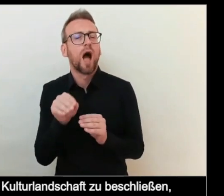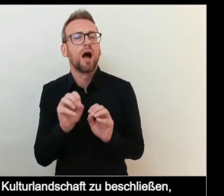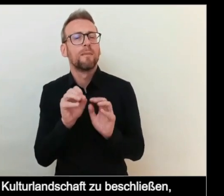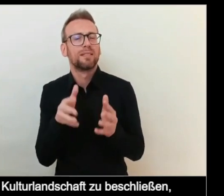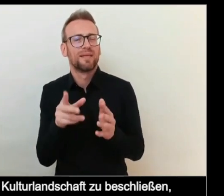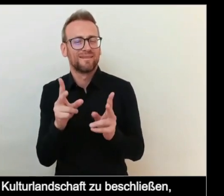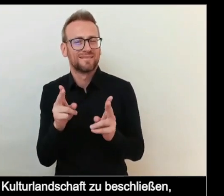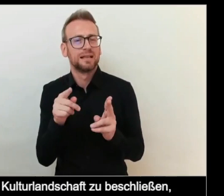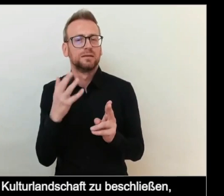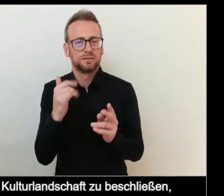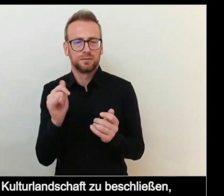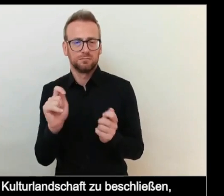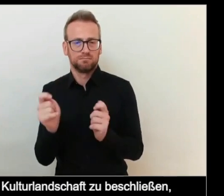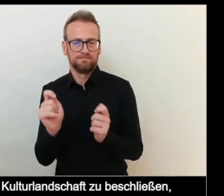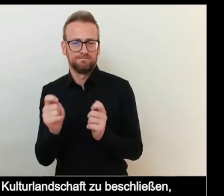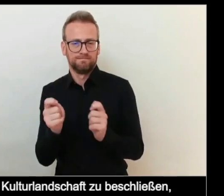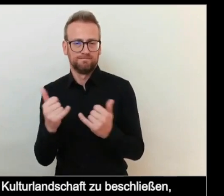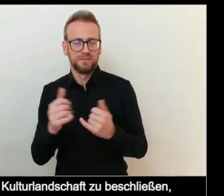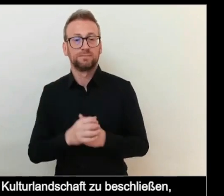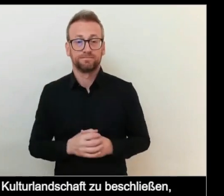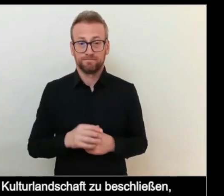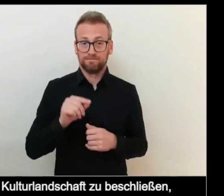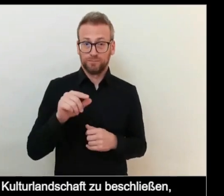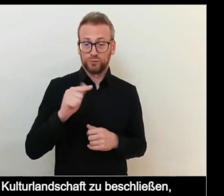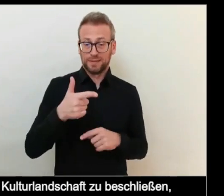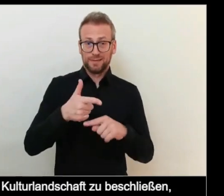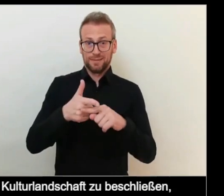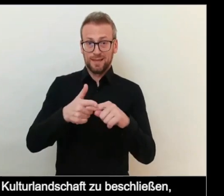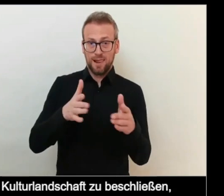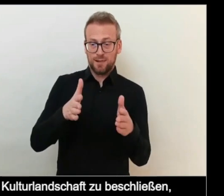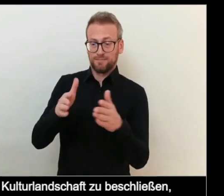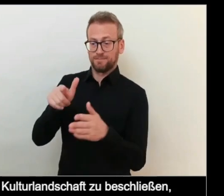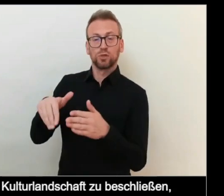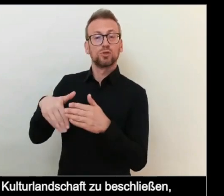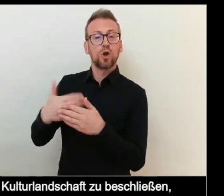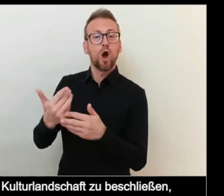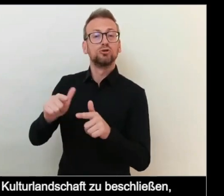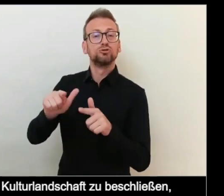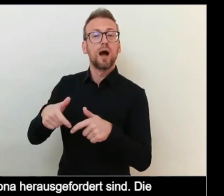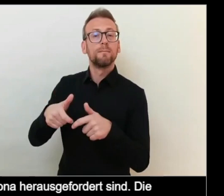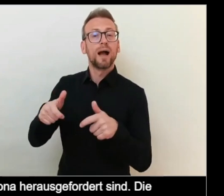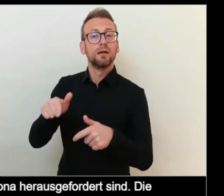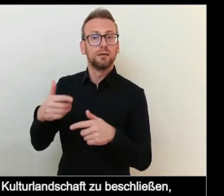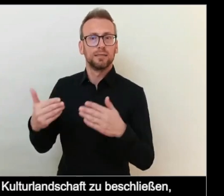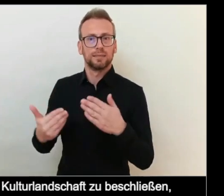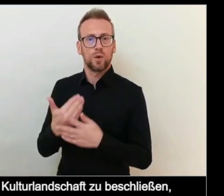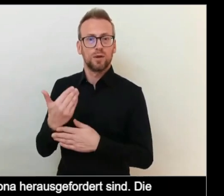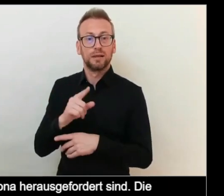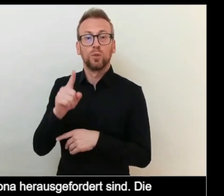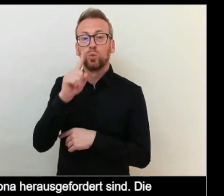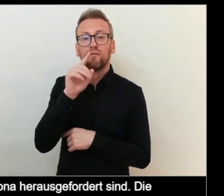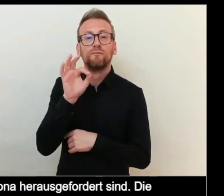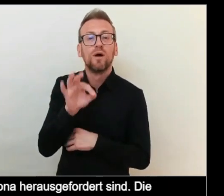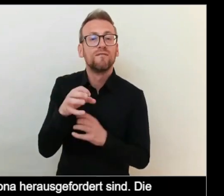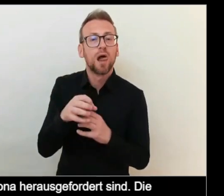den Staat, an Kommunen, sondern die in eigener Verantwortung Kultur betreiben, Bayern insoweit auch zum